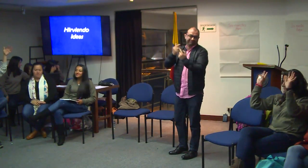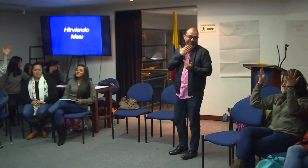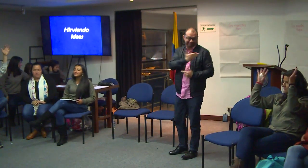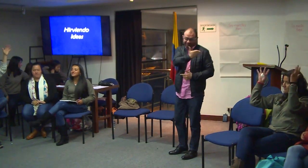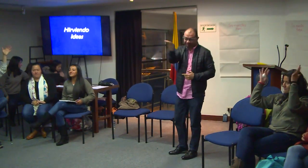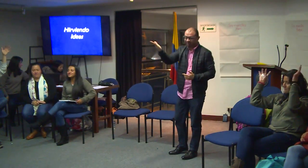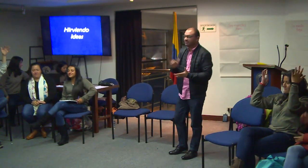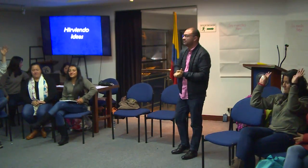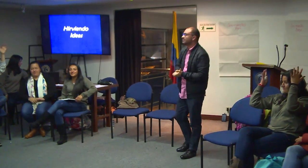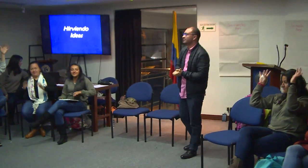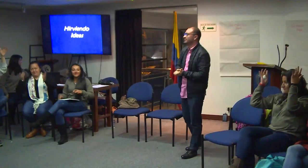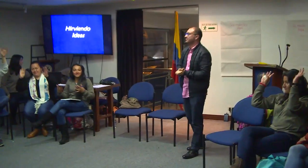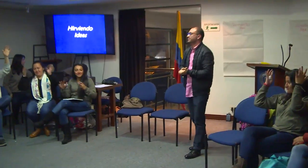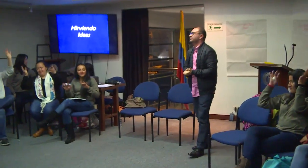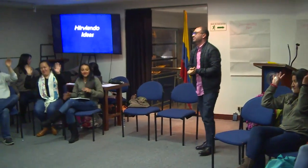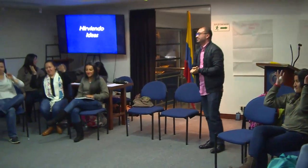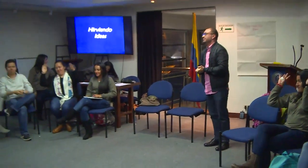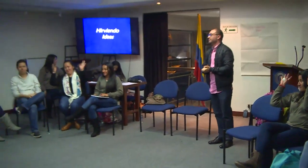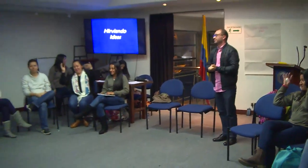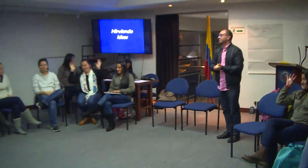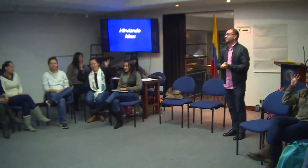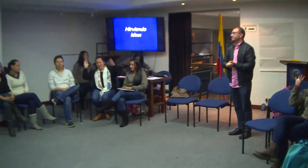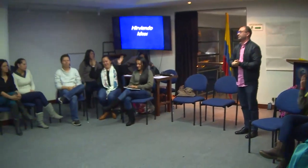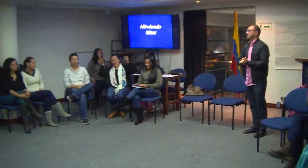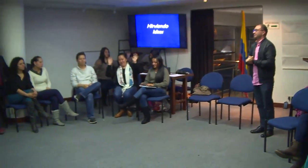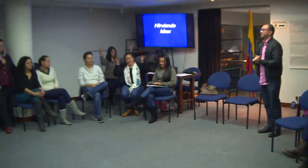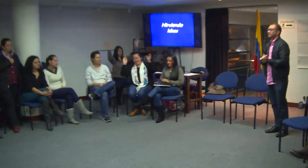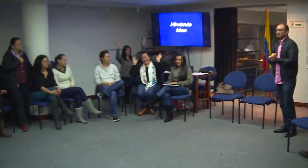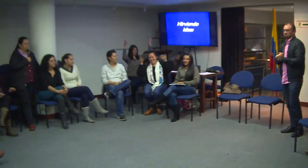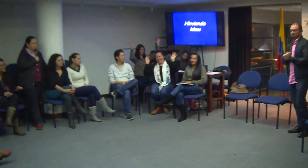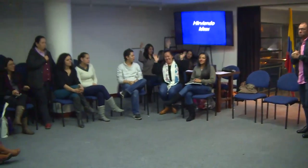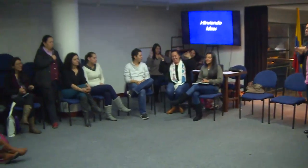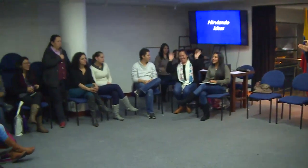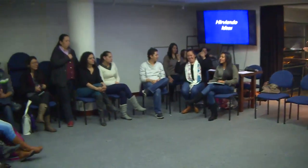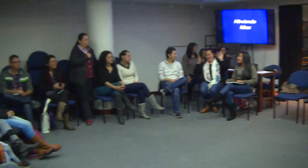vida. Entonces, muchas gracias y felicitaciones por este día.